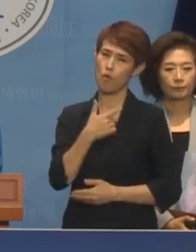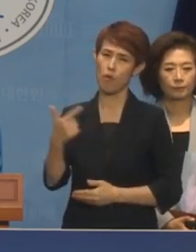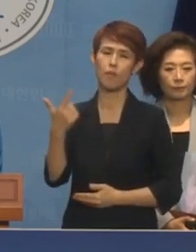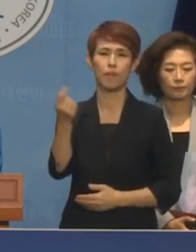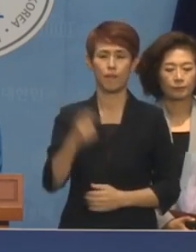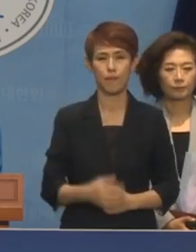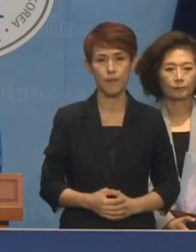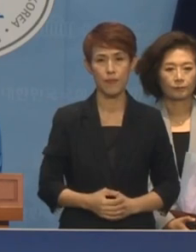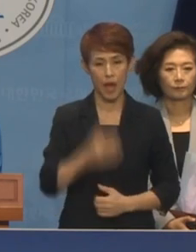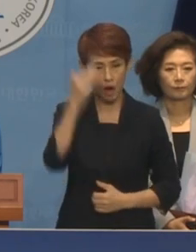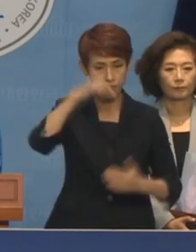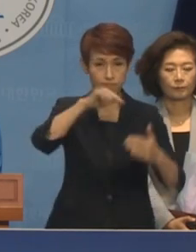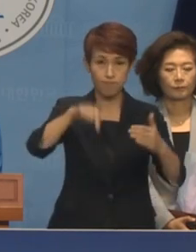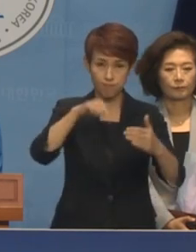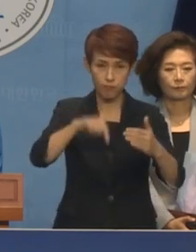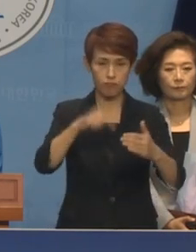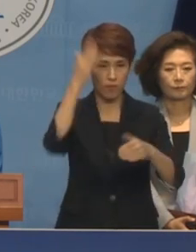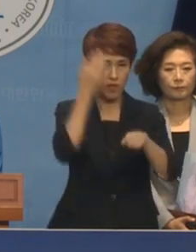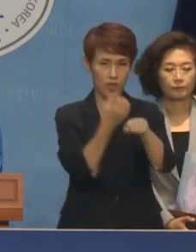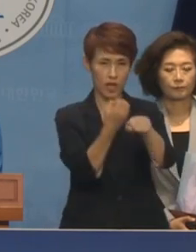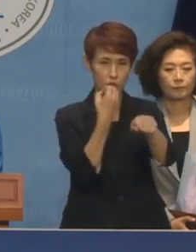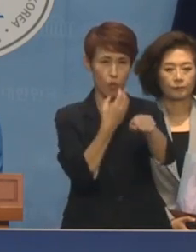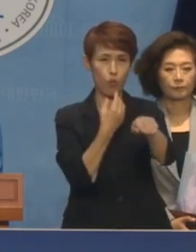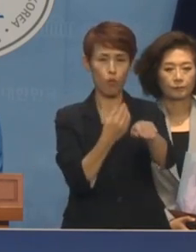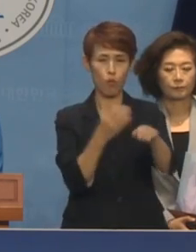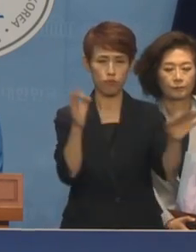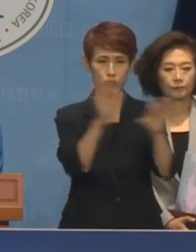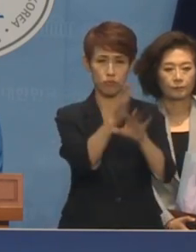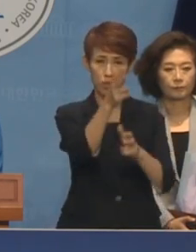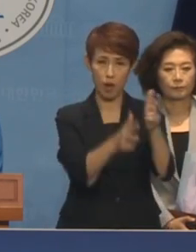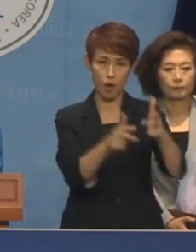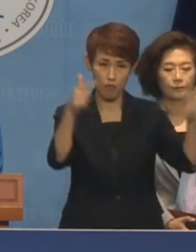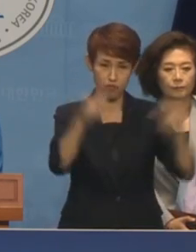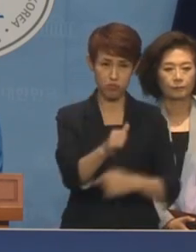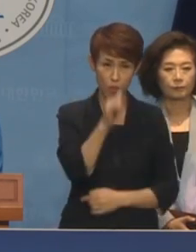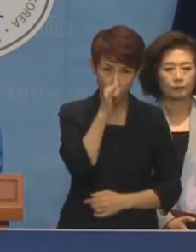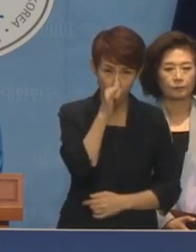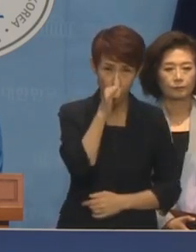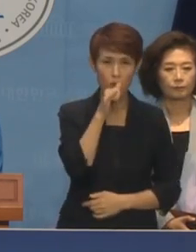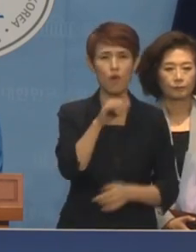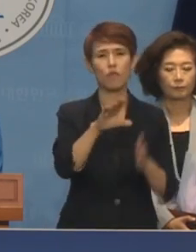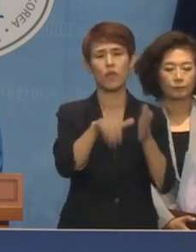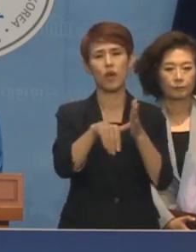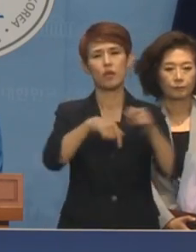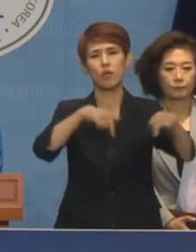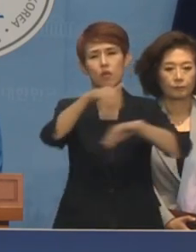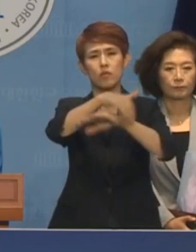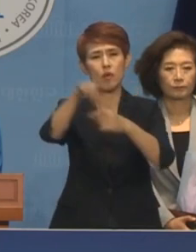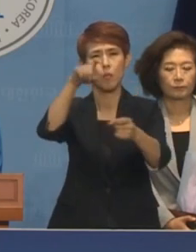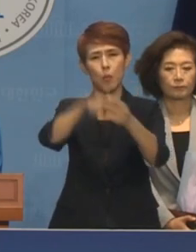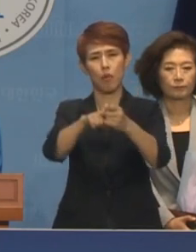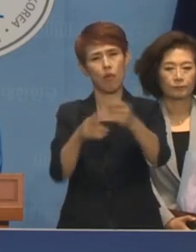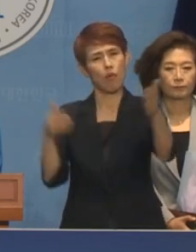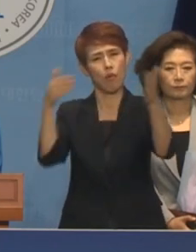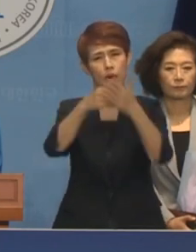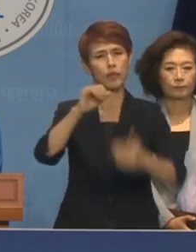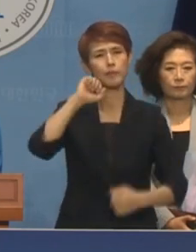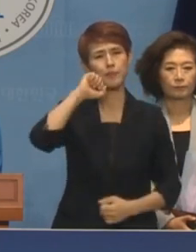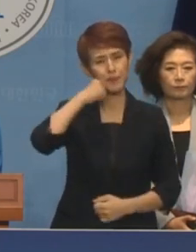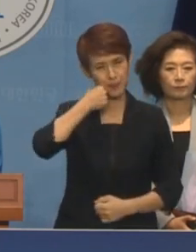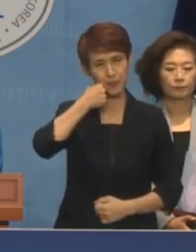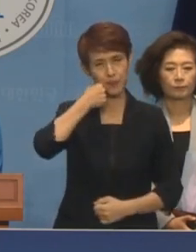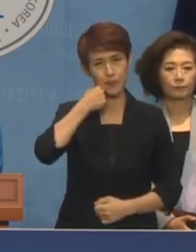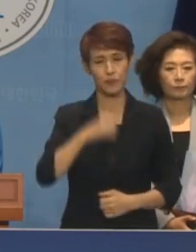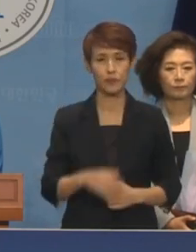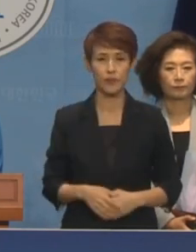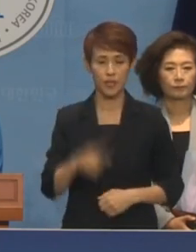우려되고요. 국내에서 이런 탄소중립 산업이 위축된다면 탄소중립 정책 목표의 달성도 어려워질 것이라고 생각을 합니다.